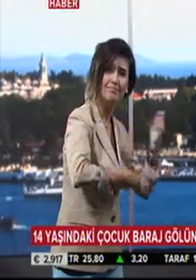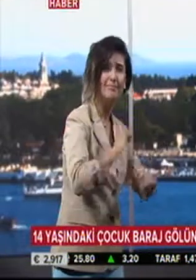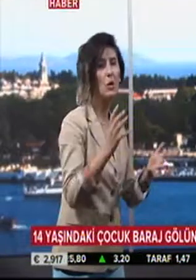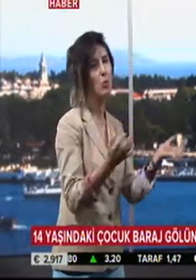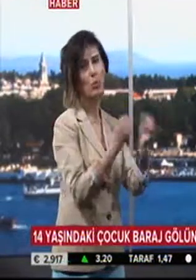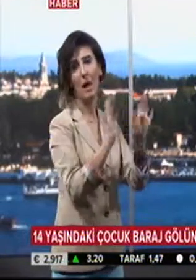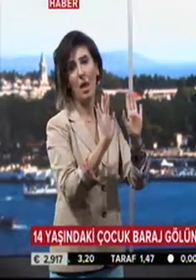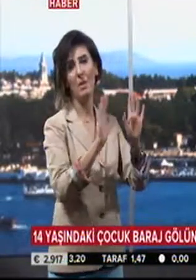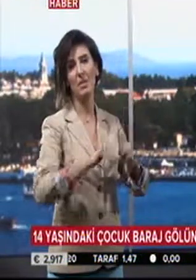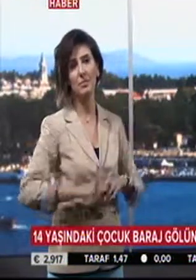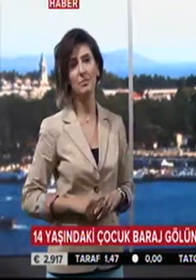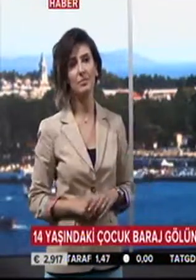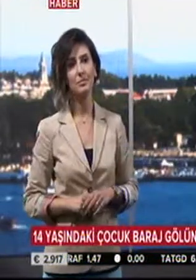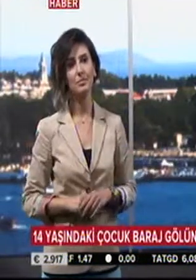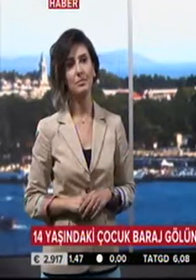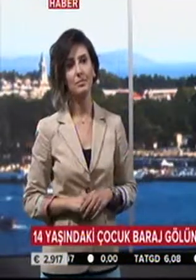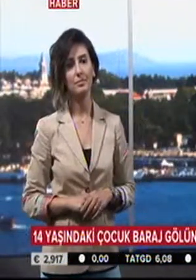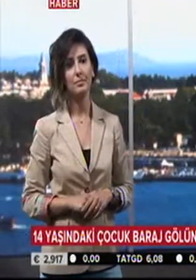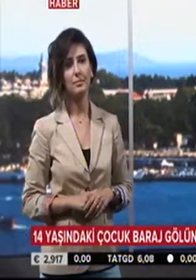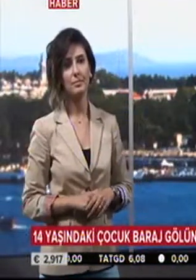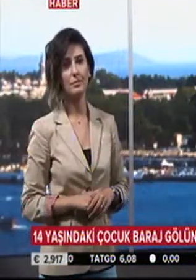rağmen kurtarılamadı.